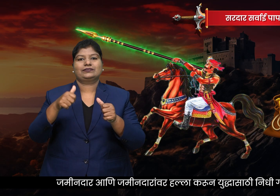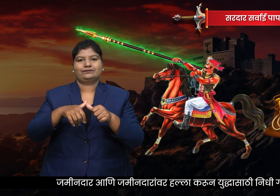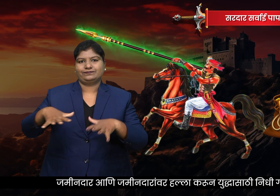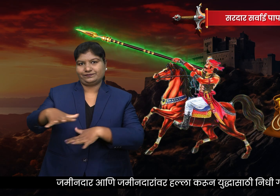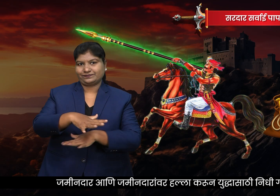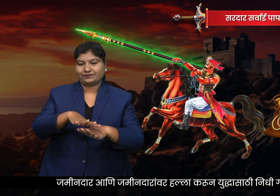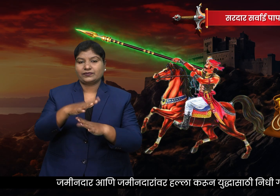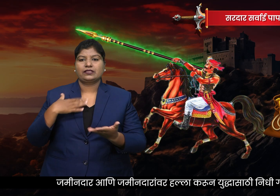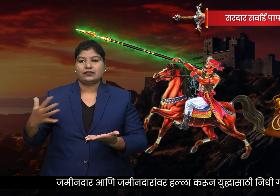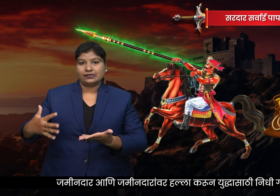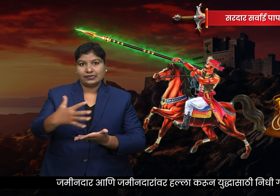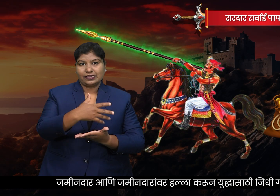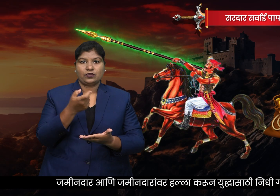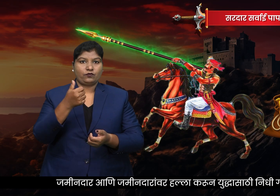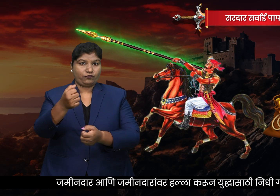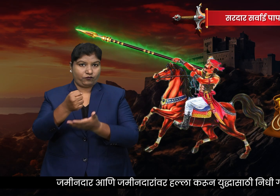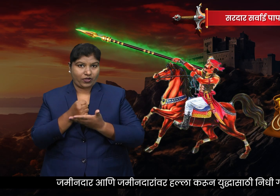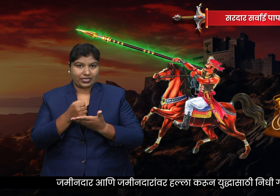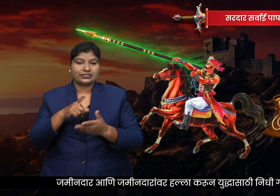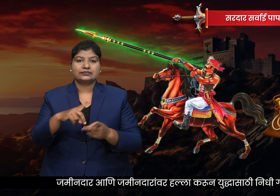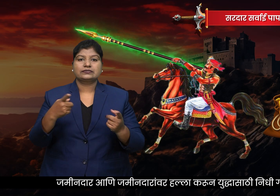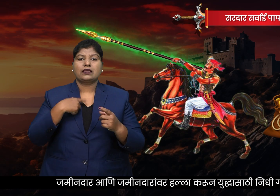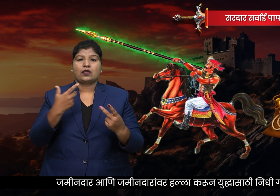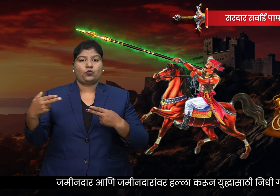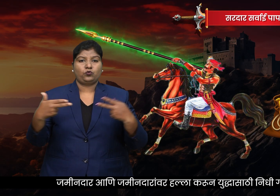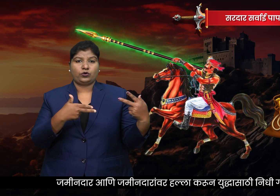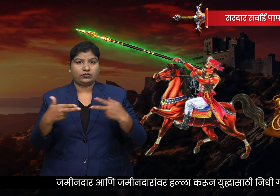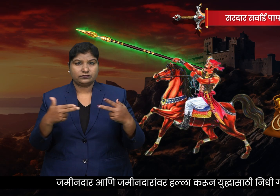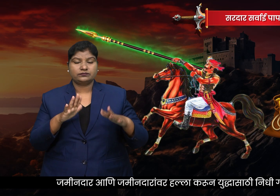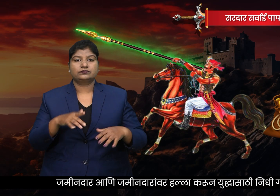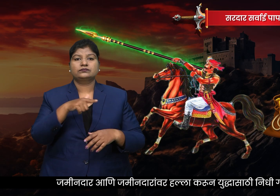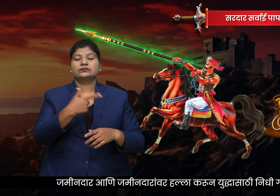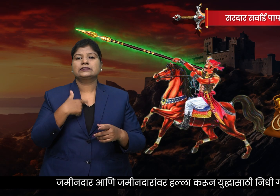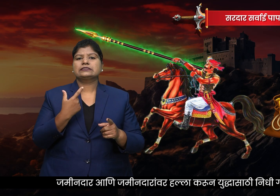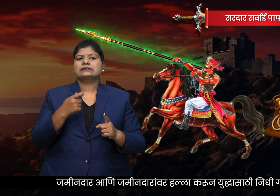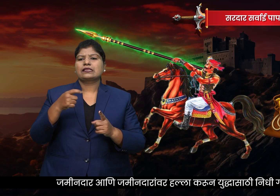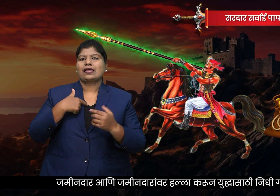जमीनदार आणि जमीनदारांवर हल्ला करून युद्धासाठी निधी गोळा केला.